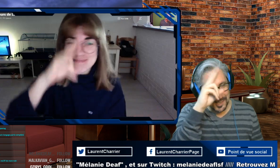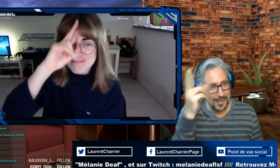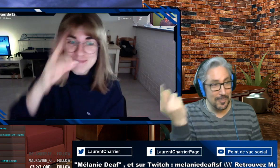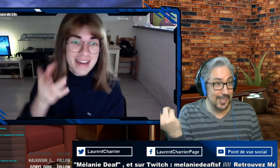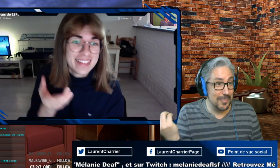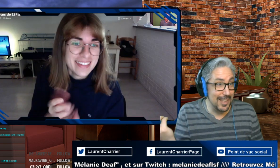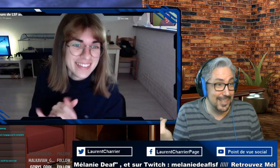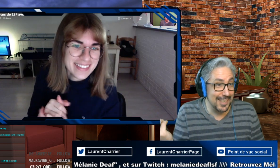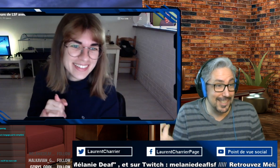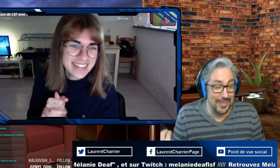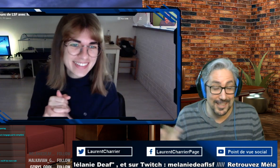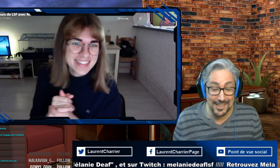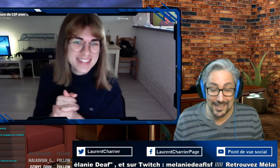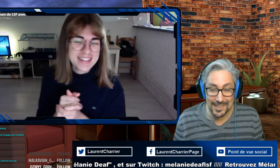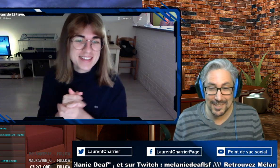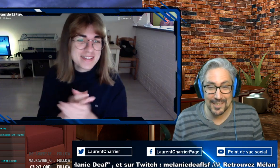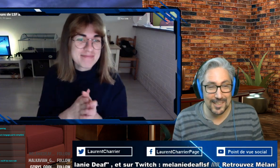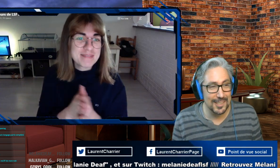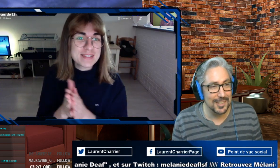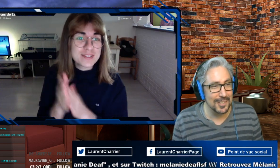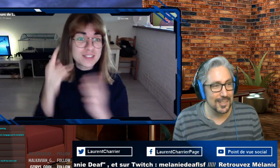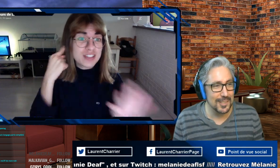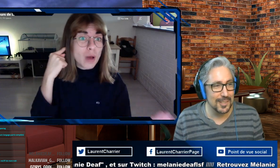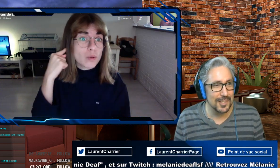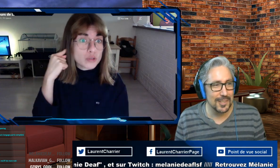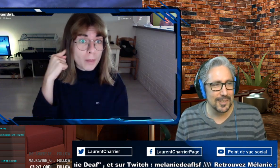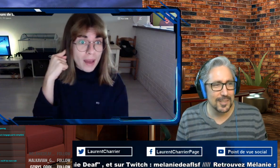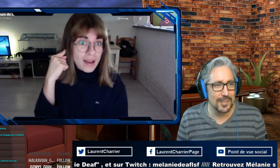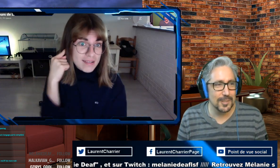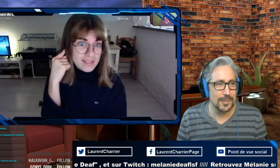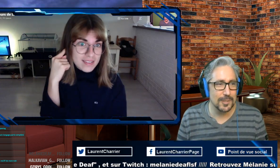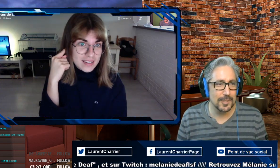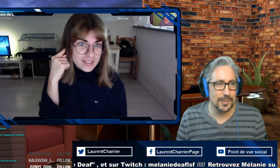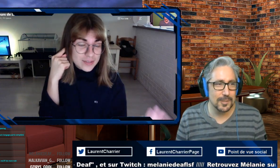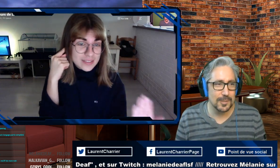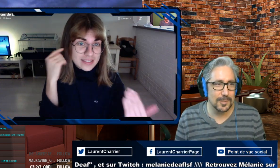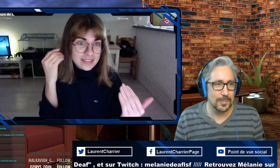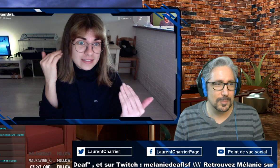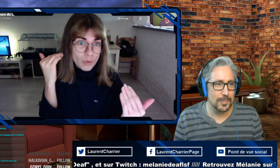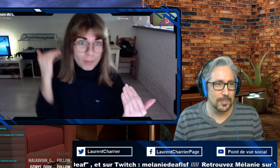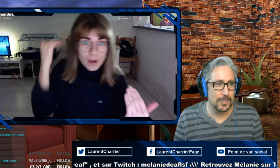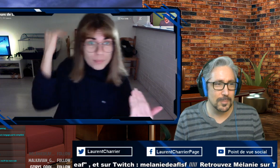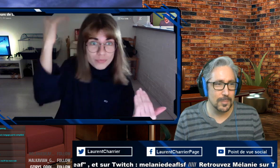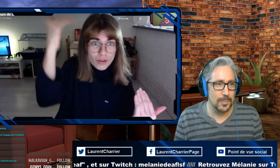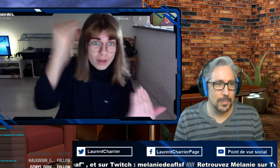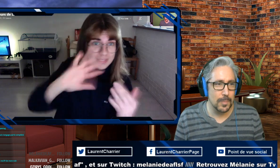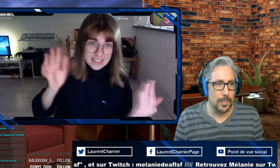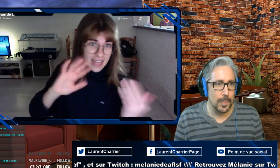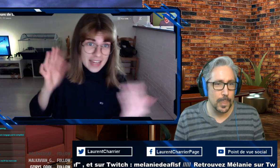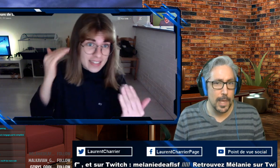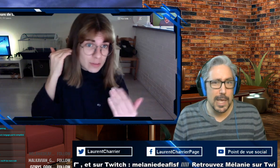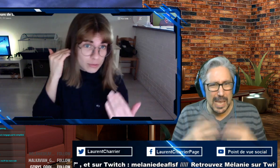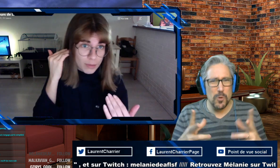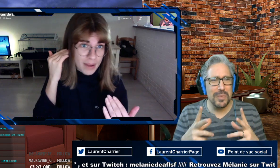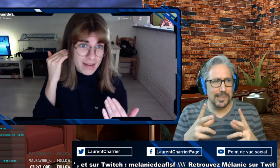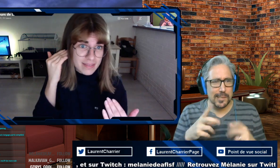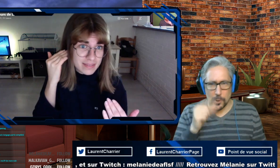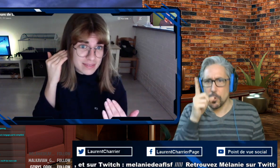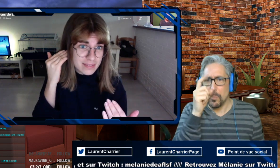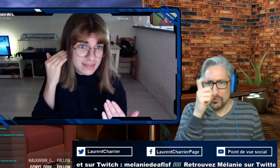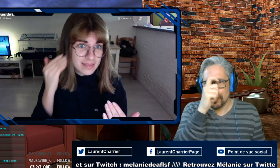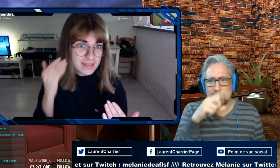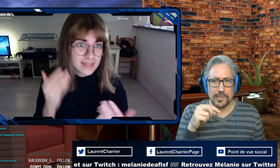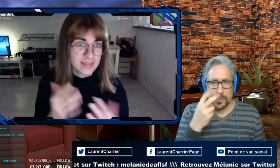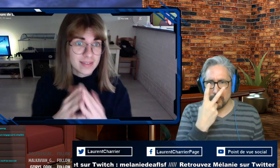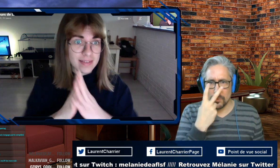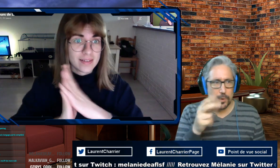Oui, C'est bête, c'est bête. Déjà, on n'entend pas. On parle plus fort, ça sert à rien, on Et le n'entend pire, pas. c'est que c'est